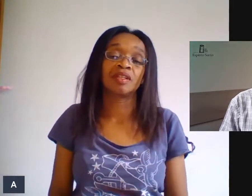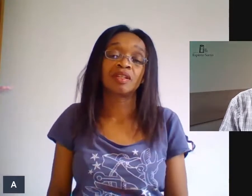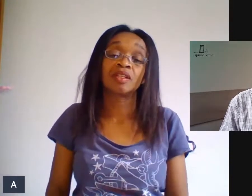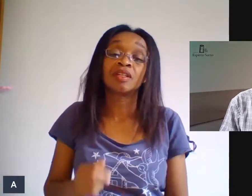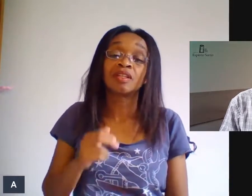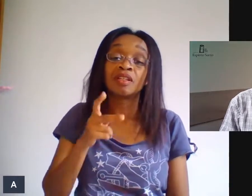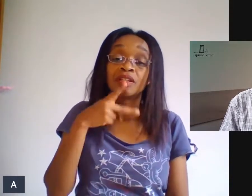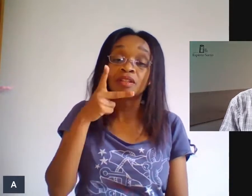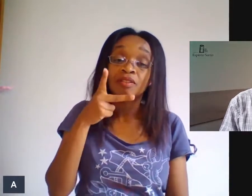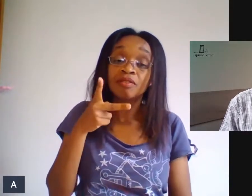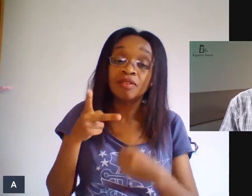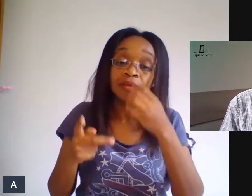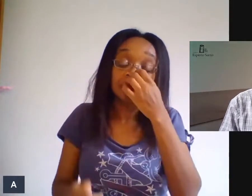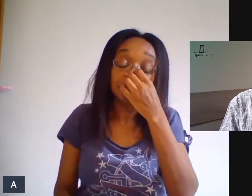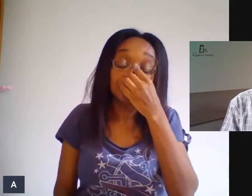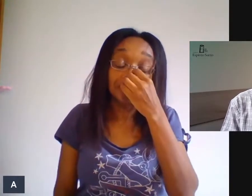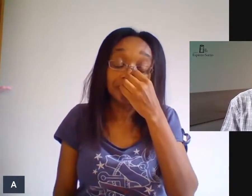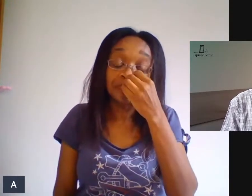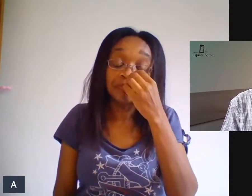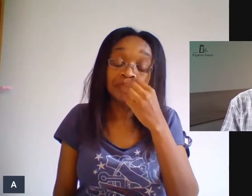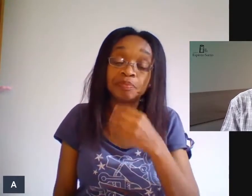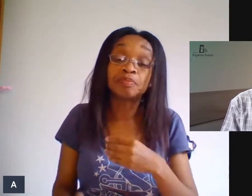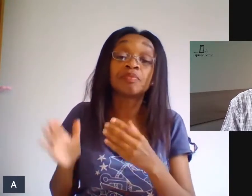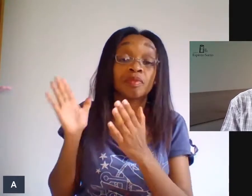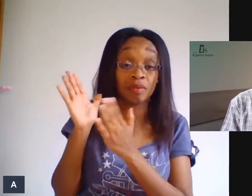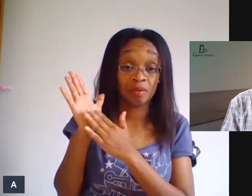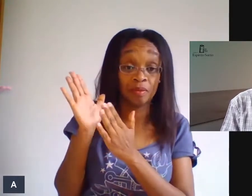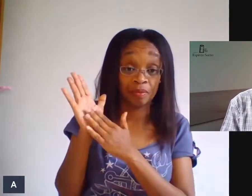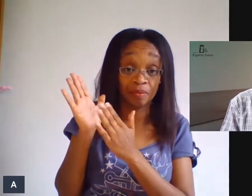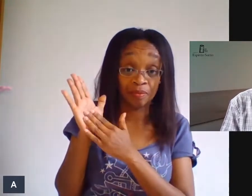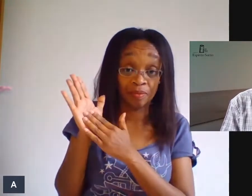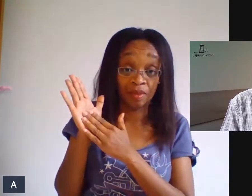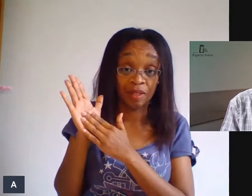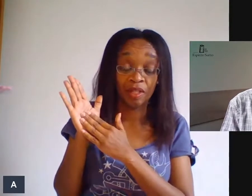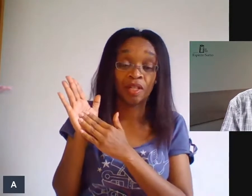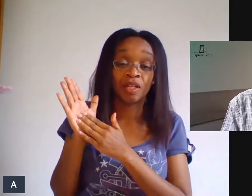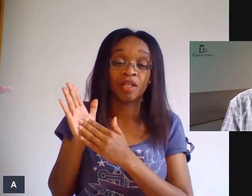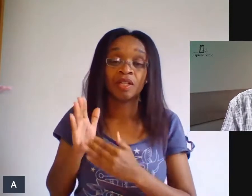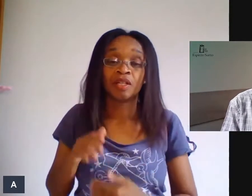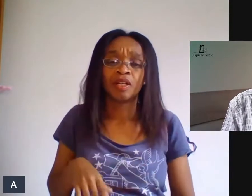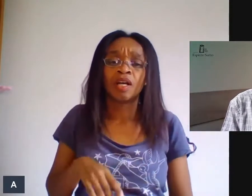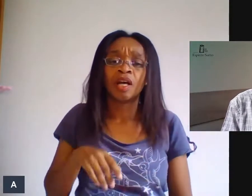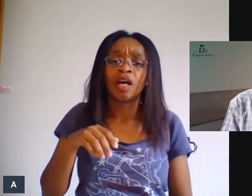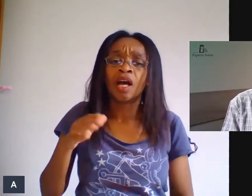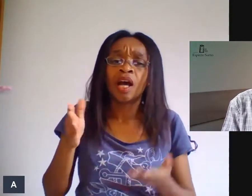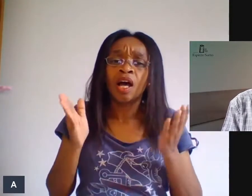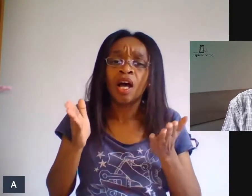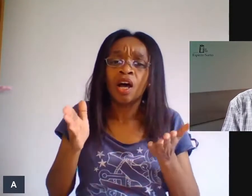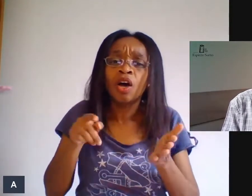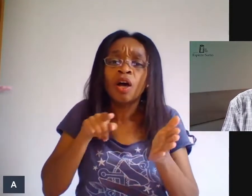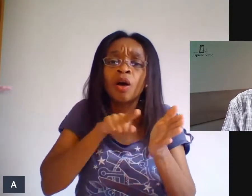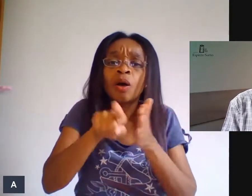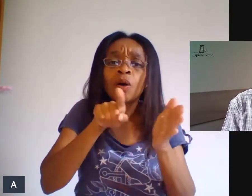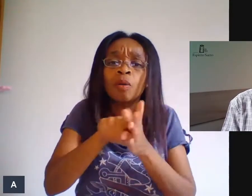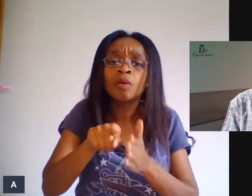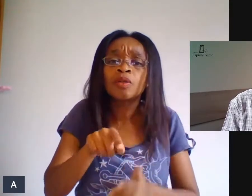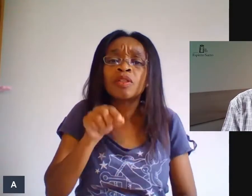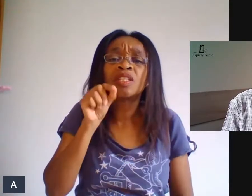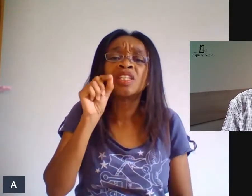falado por ocasião da celebração do matrimônio. Agora eu pergunto para vocês, quem é que